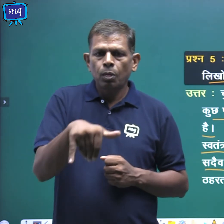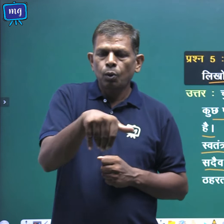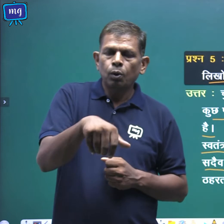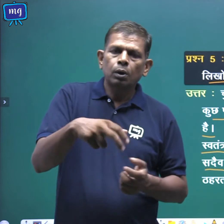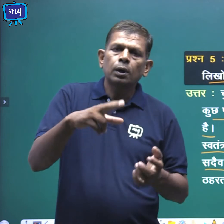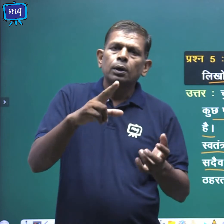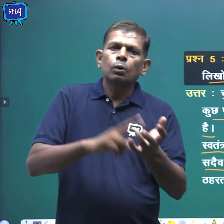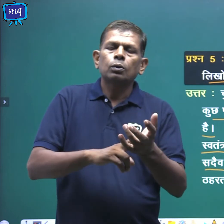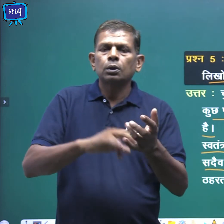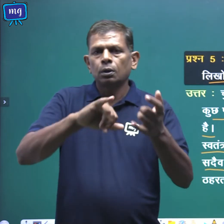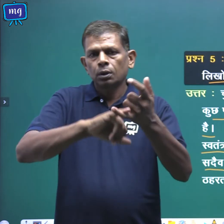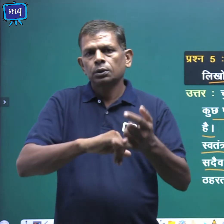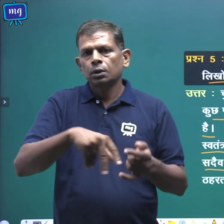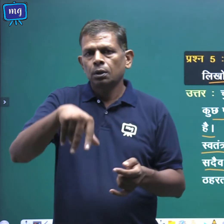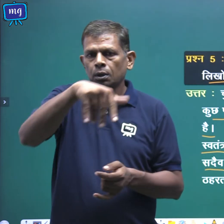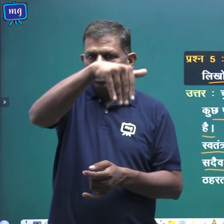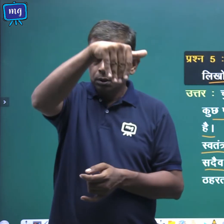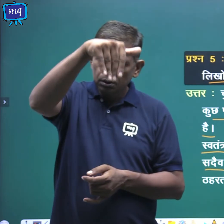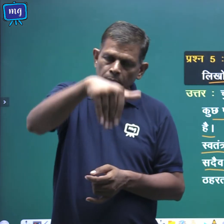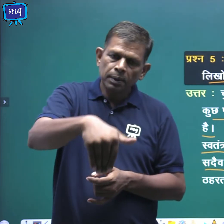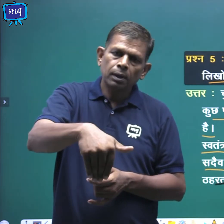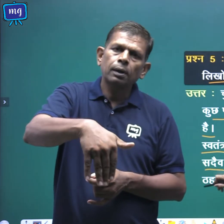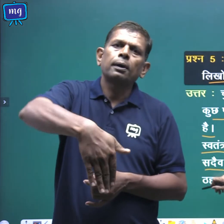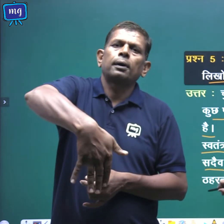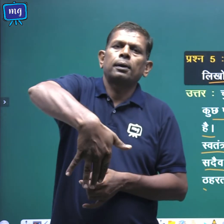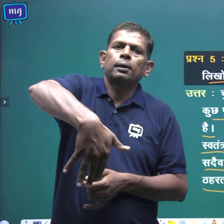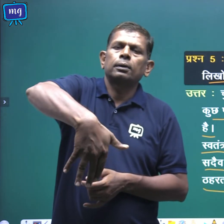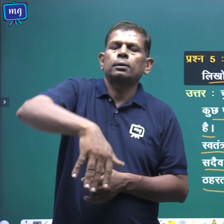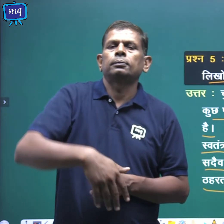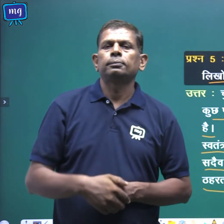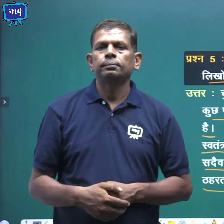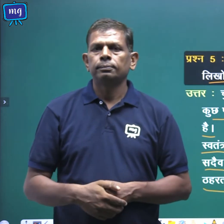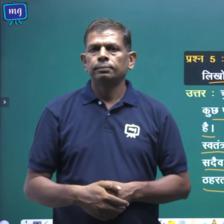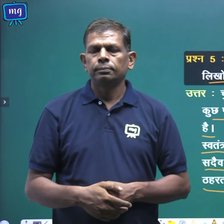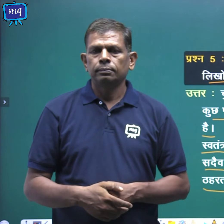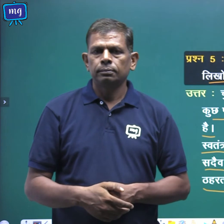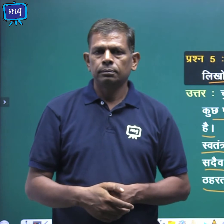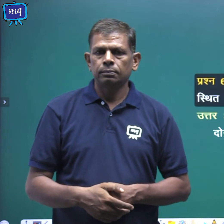उत्तर दक्षिण दिशा में ठहरता है।